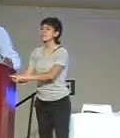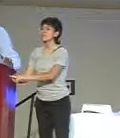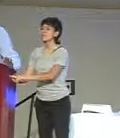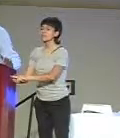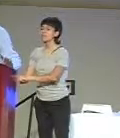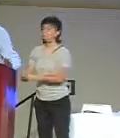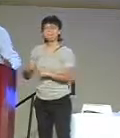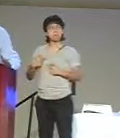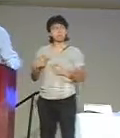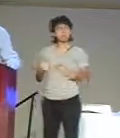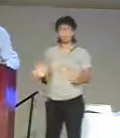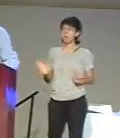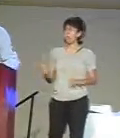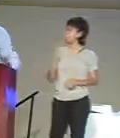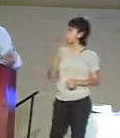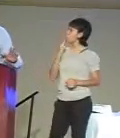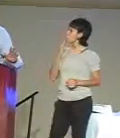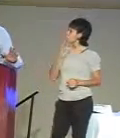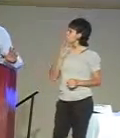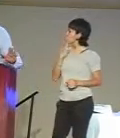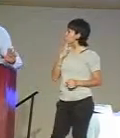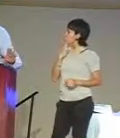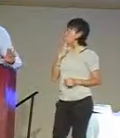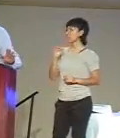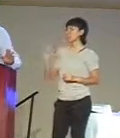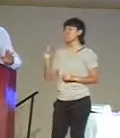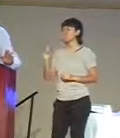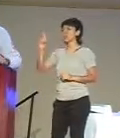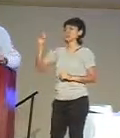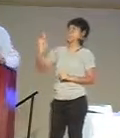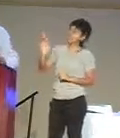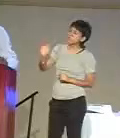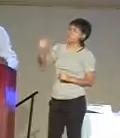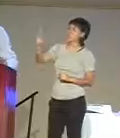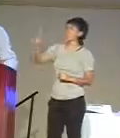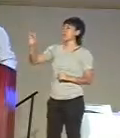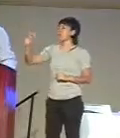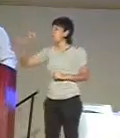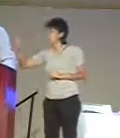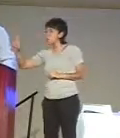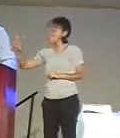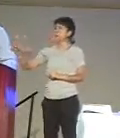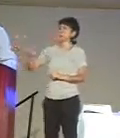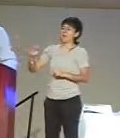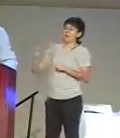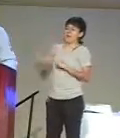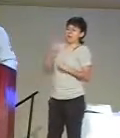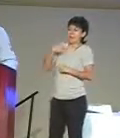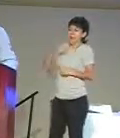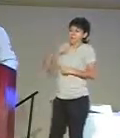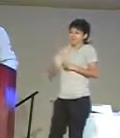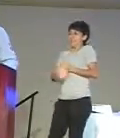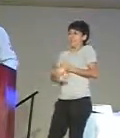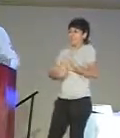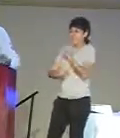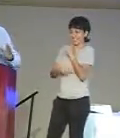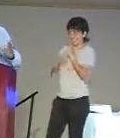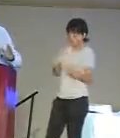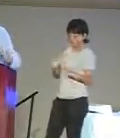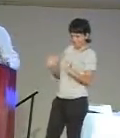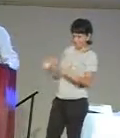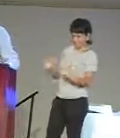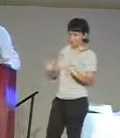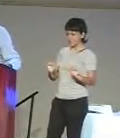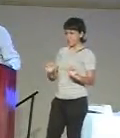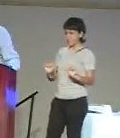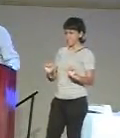el DIU, hoy ya no dejo de tomar las pastillas, y a partir de ese entonces empezaron a correr los 3